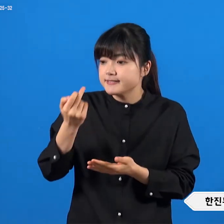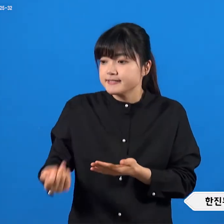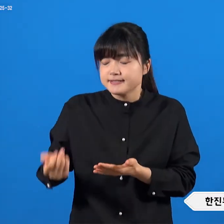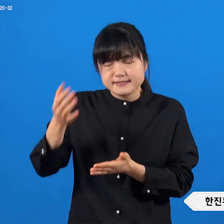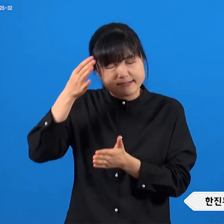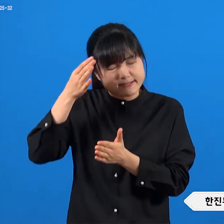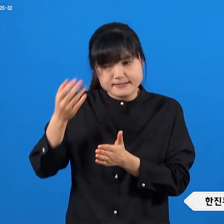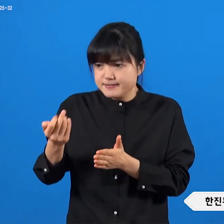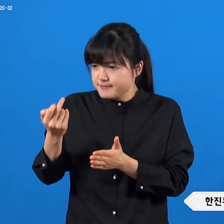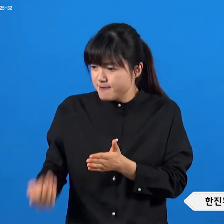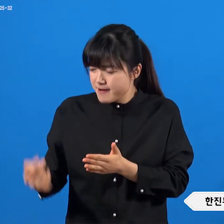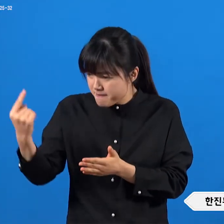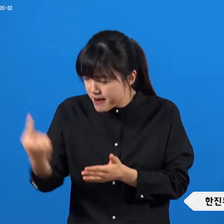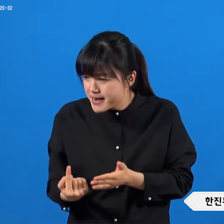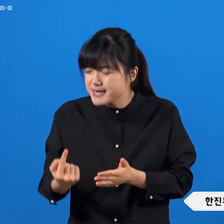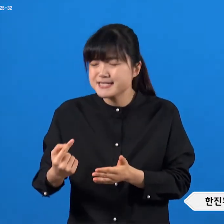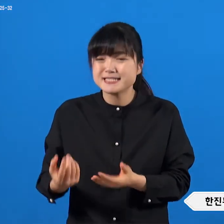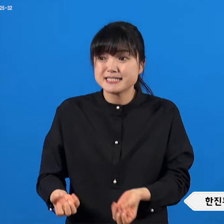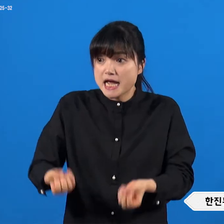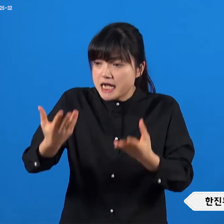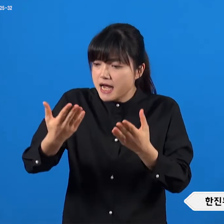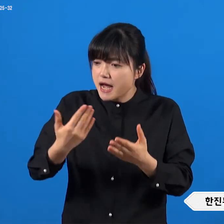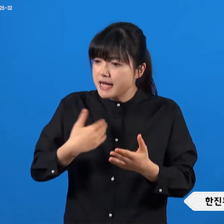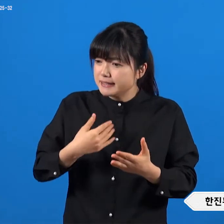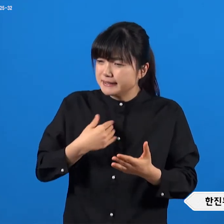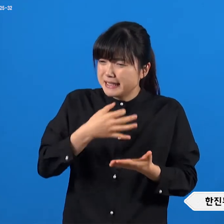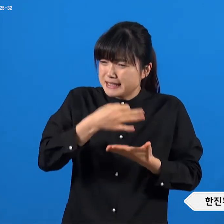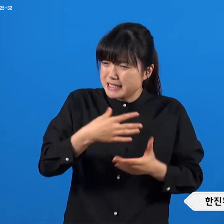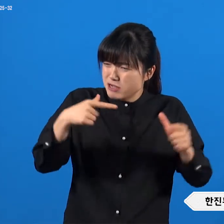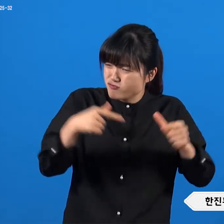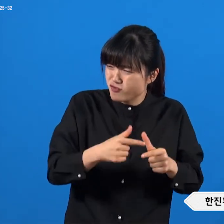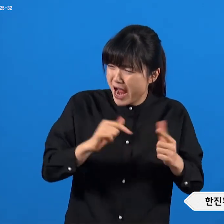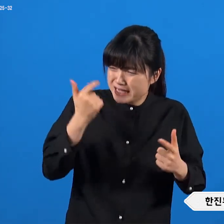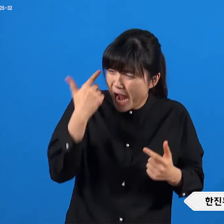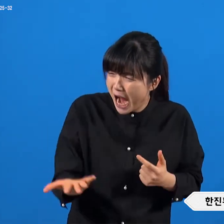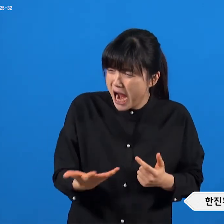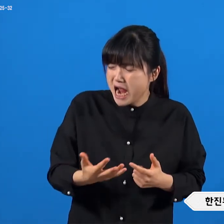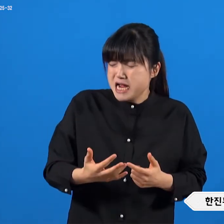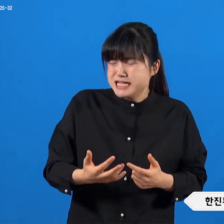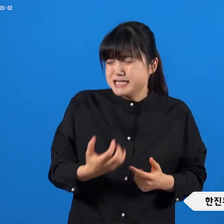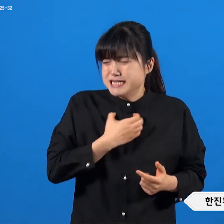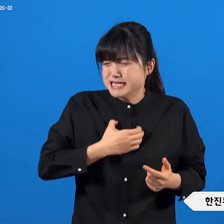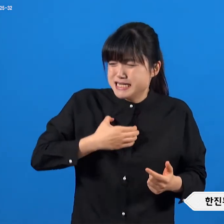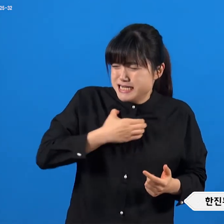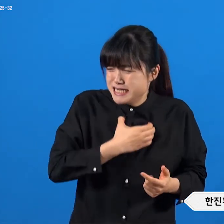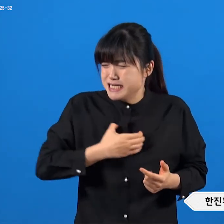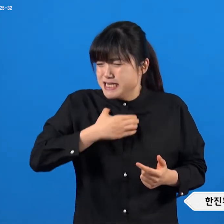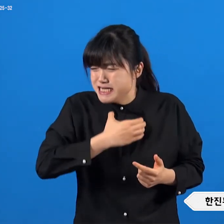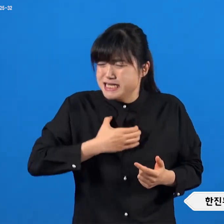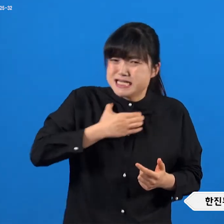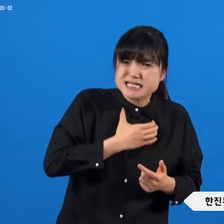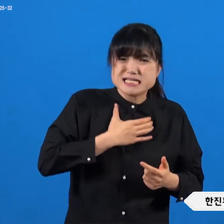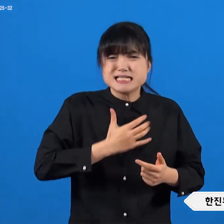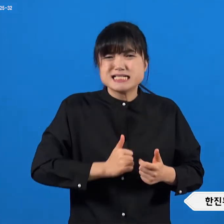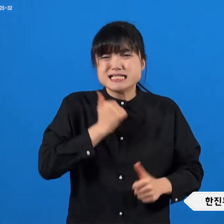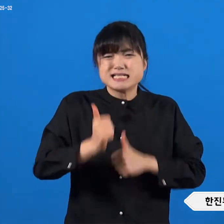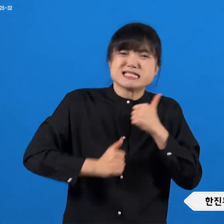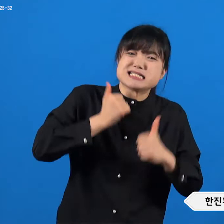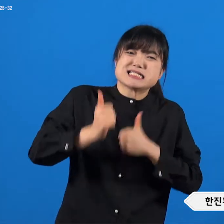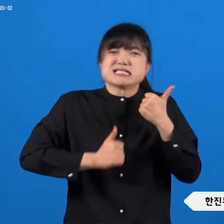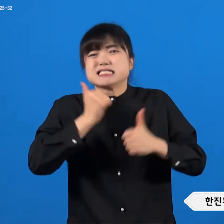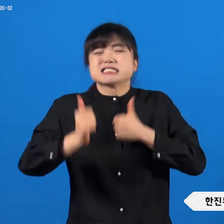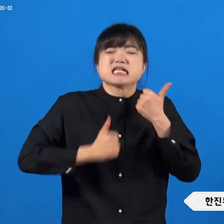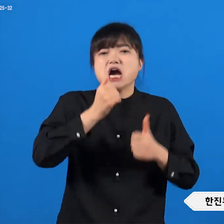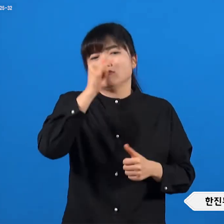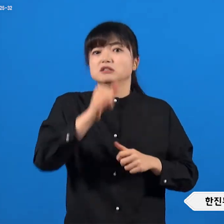동생 왔다고 잔치 베풀고, 그래서 자기 몫이 줄어들게 만들고, 그게 화가 나서 견딜 수가